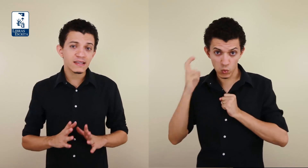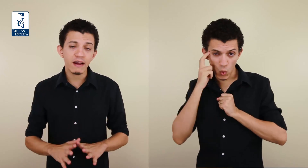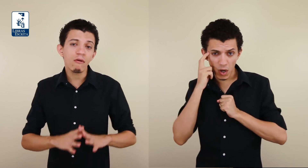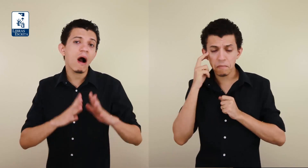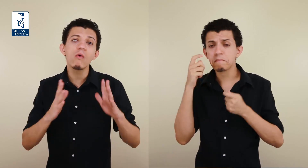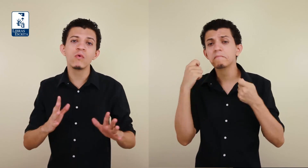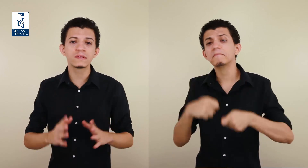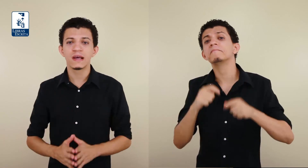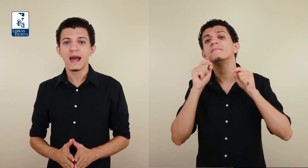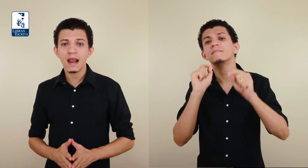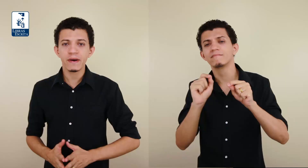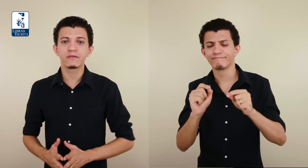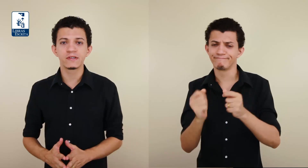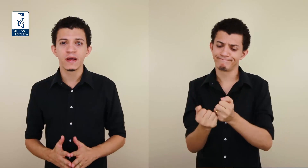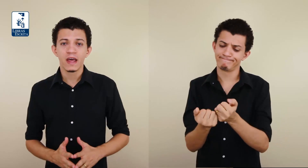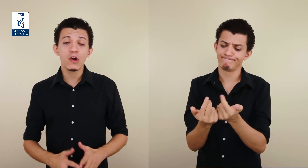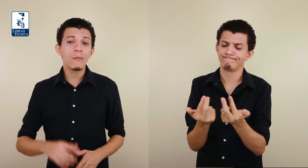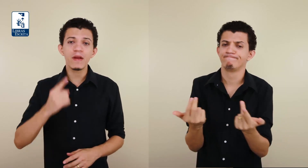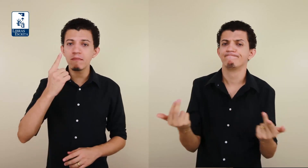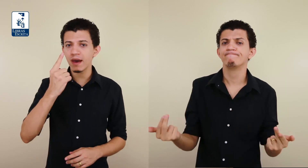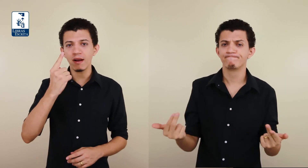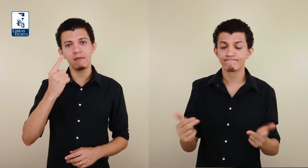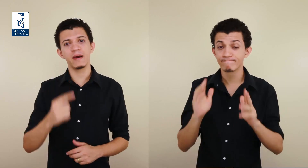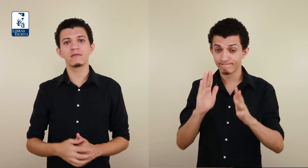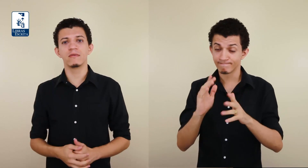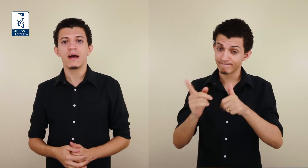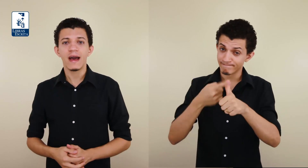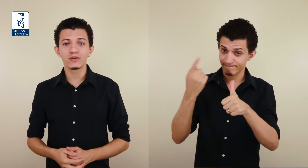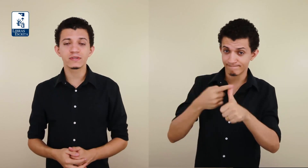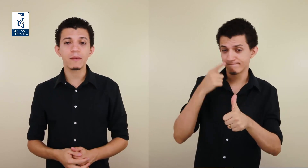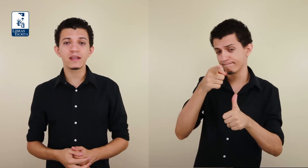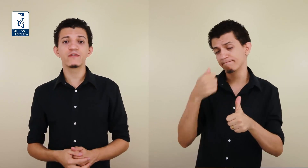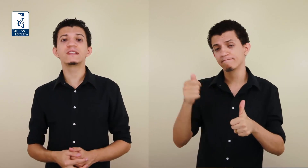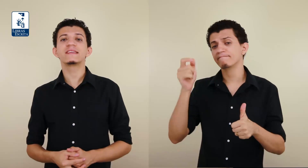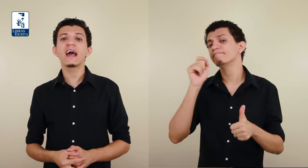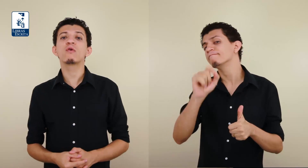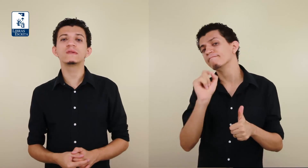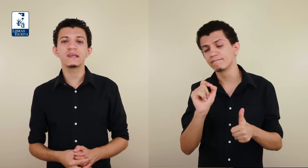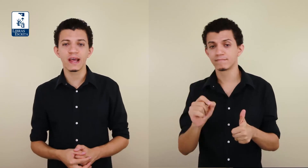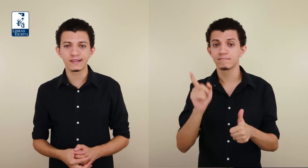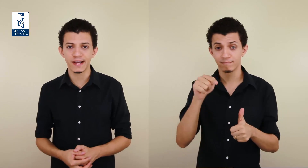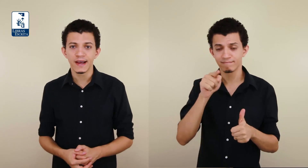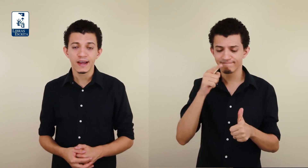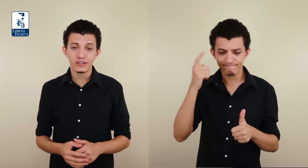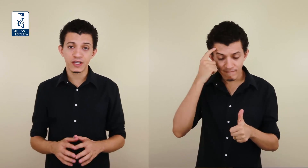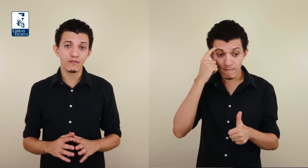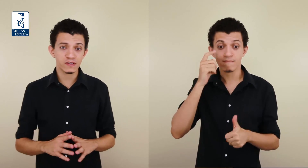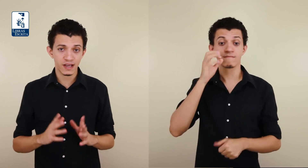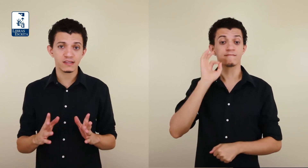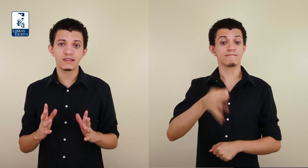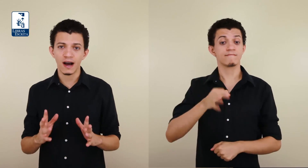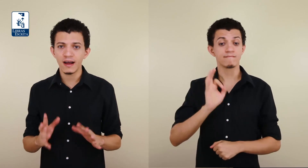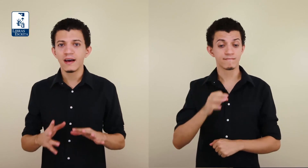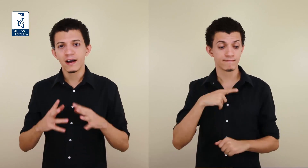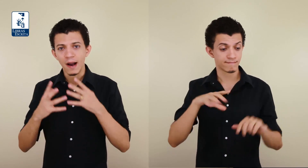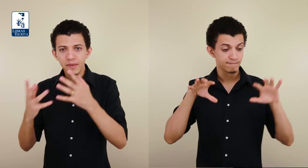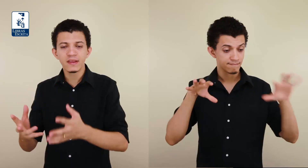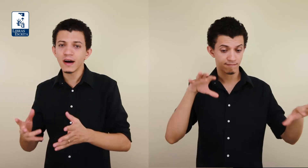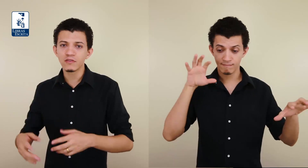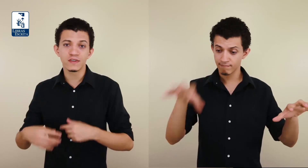necessário alguns elementos. E o primeiro elemento é justamente você ter consciência de que você está captando, você